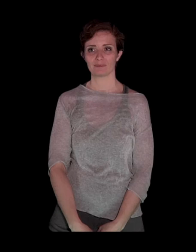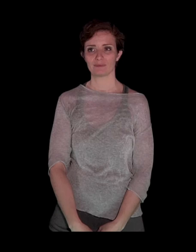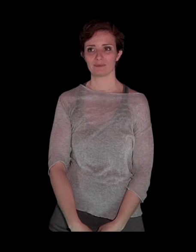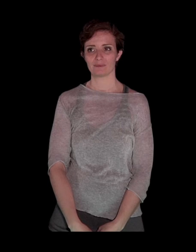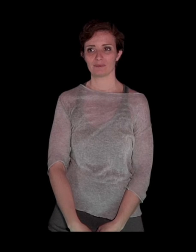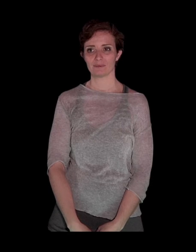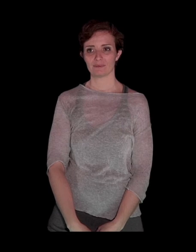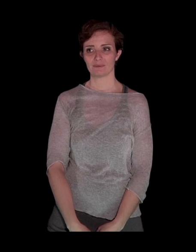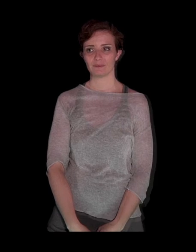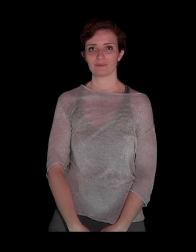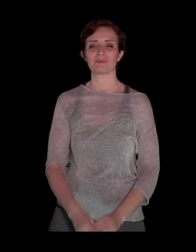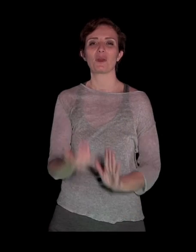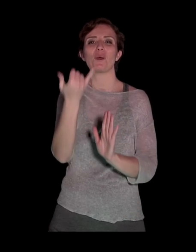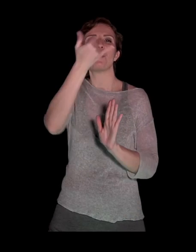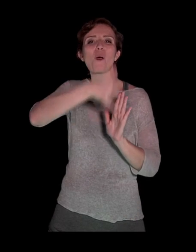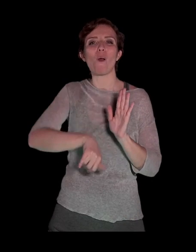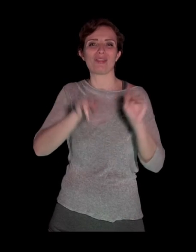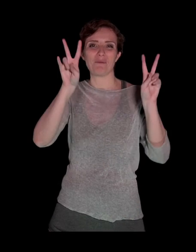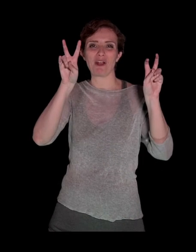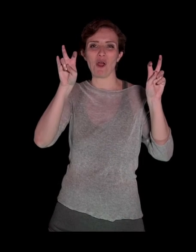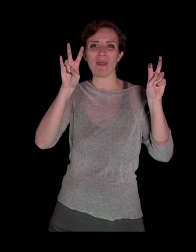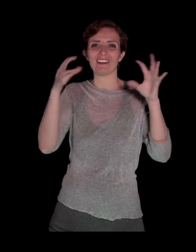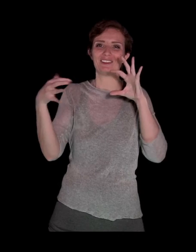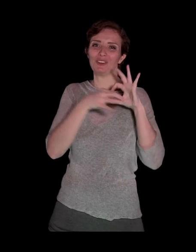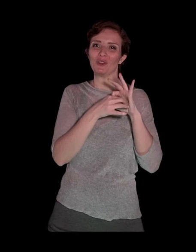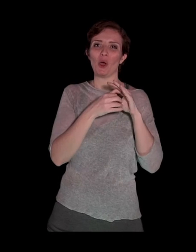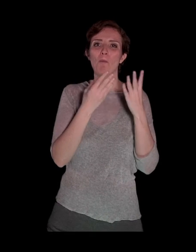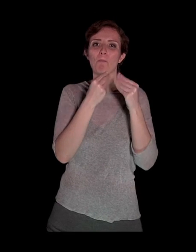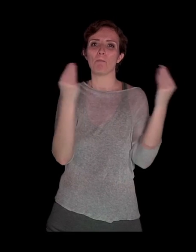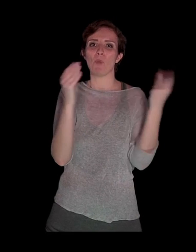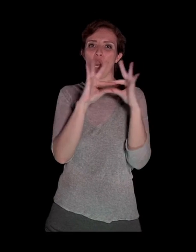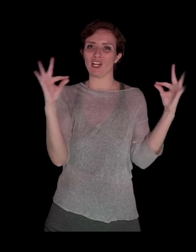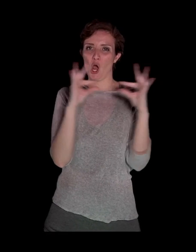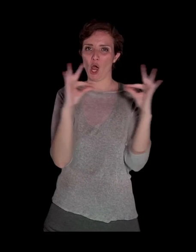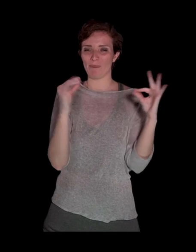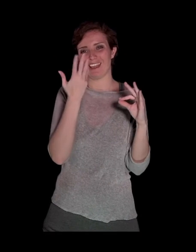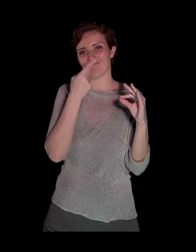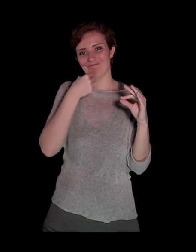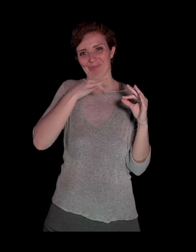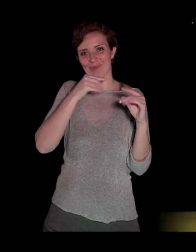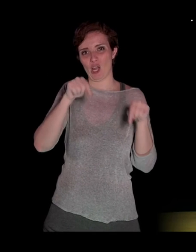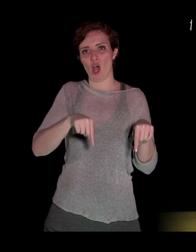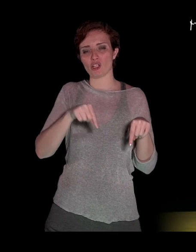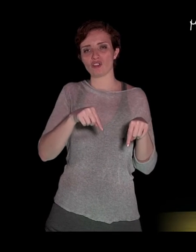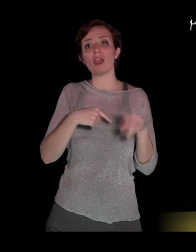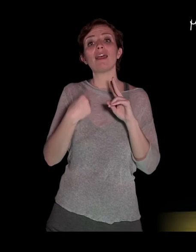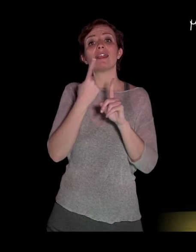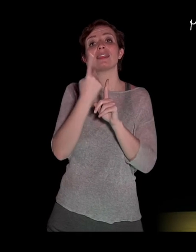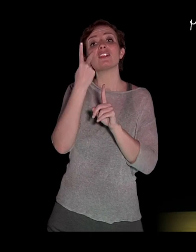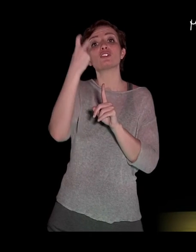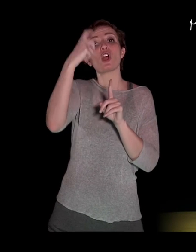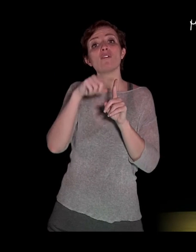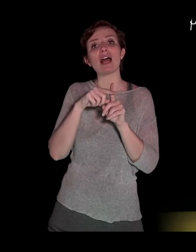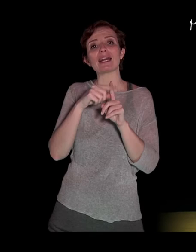parziale l'ultimo argomento che riguarda i polinomi che voglio trattare è l'individuazione del massimo comun divisore